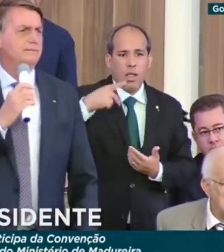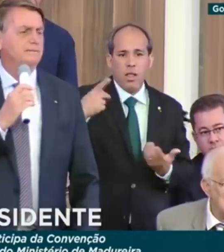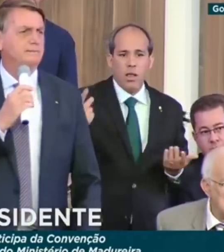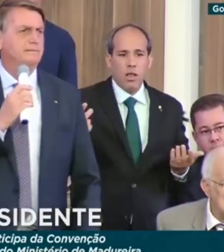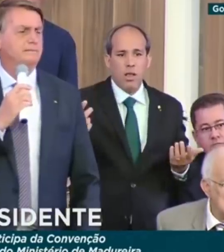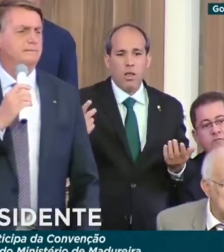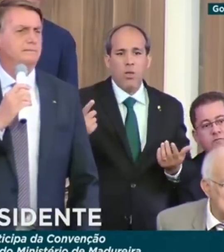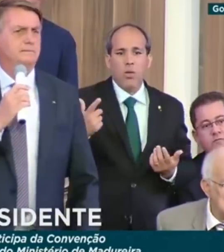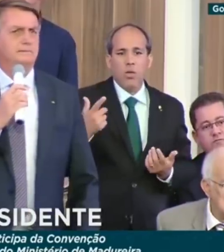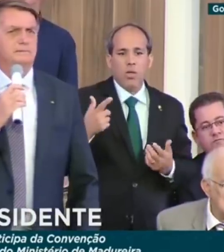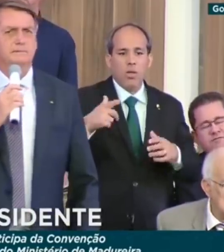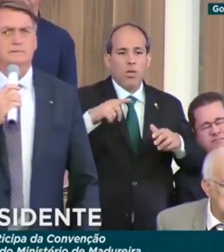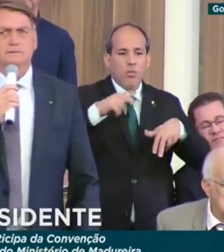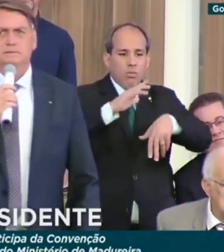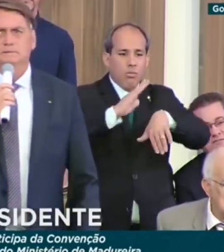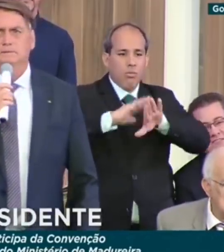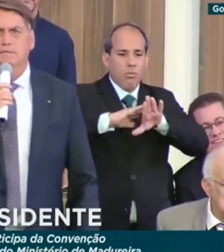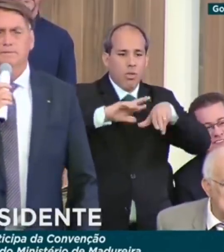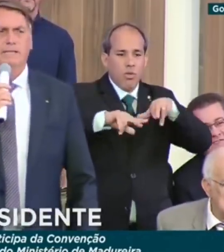sagrado.